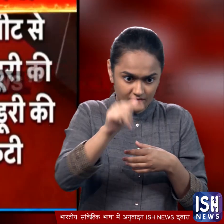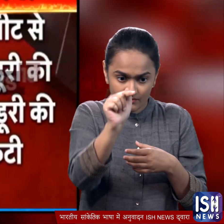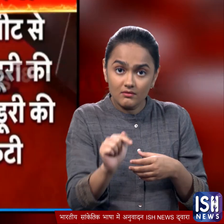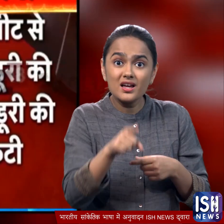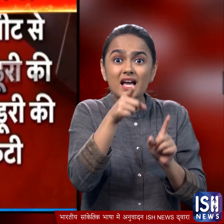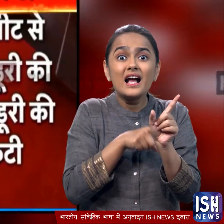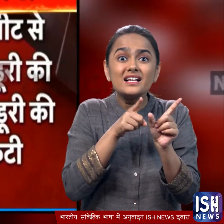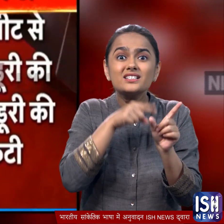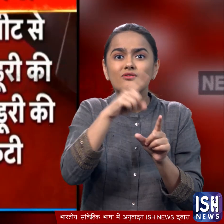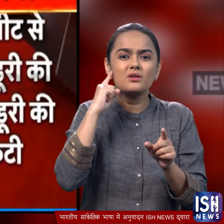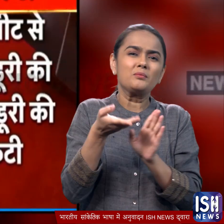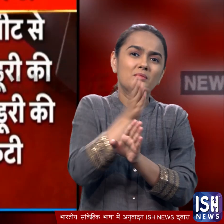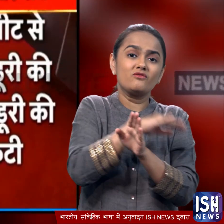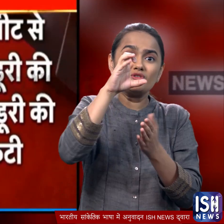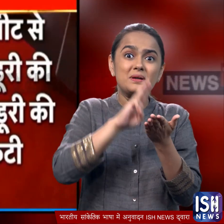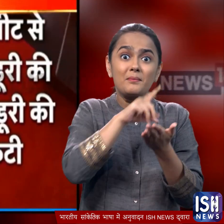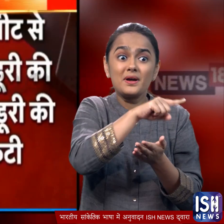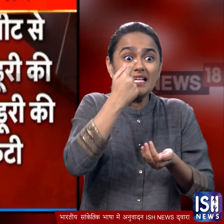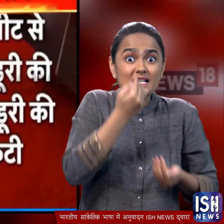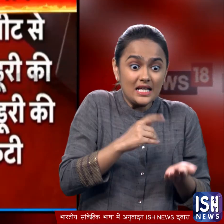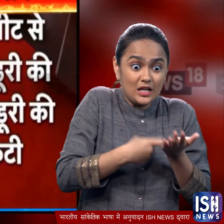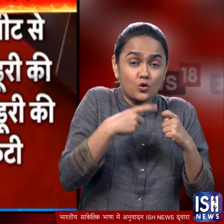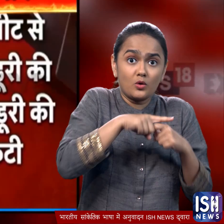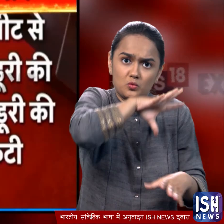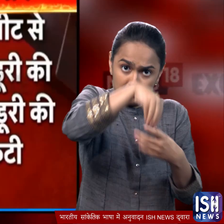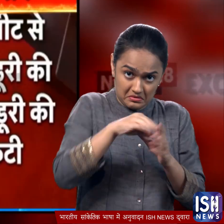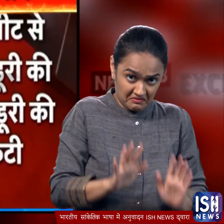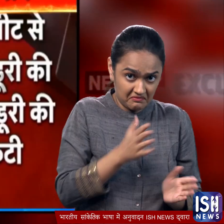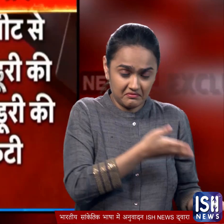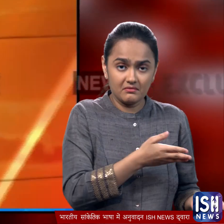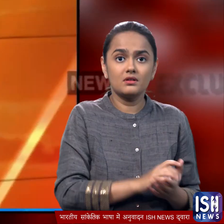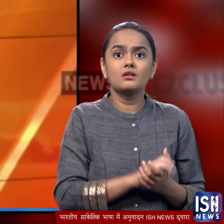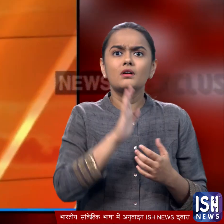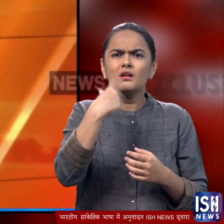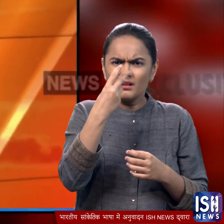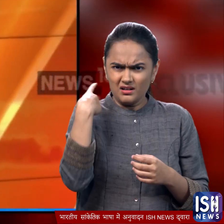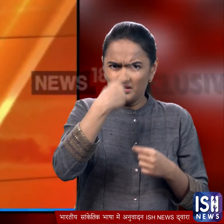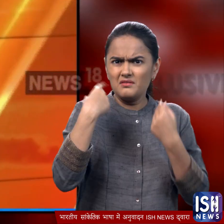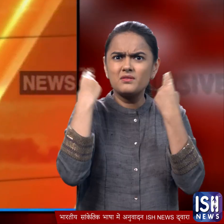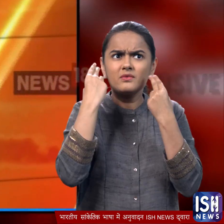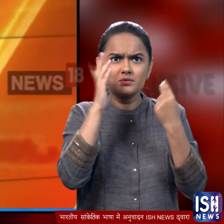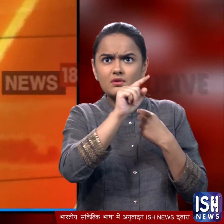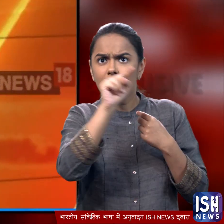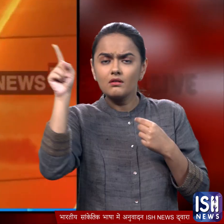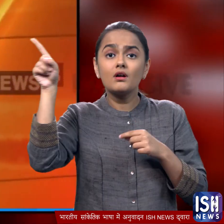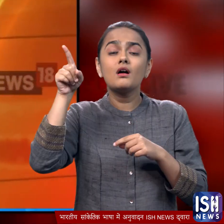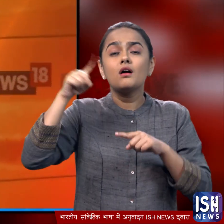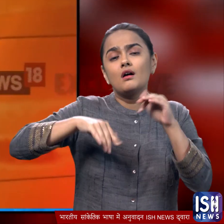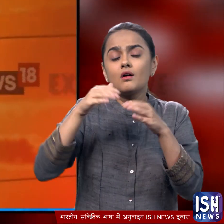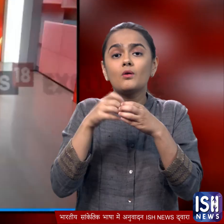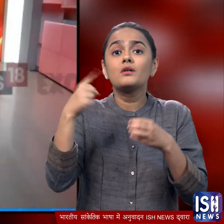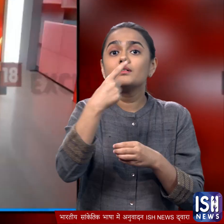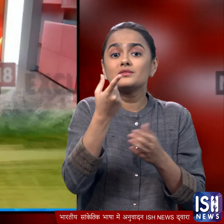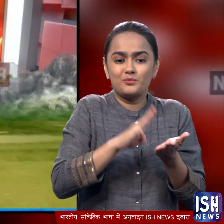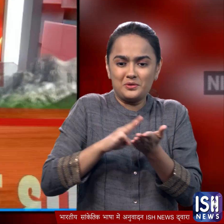गई, जिनमें यमकेश्वर से पूर्व सीएम बीसी खंडूरी की बेटी रितु खंडूरी का नाम भी शामिल रहा। जबकि कई बड़े चेहरों पर पार्टी ने एक बार फिर भरोसा जताया